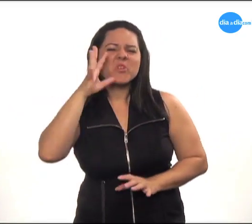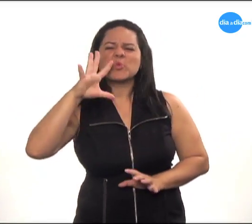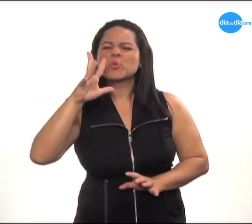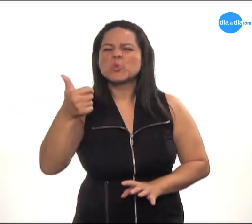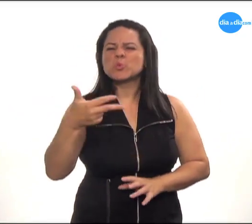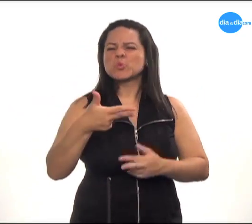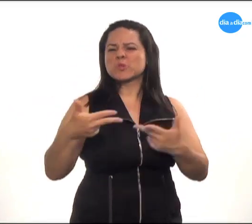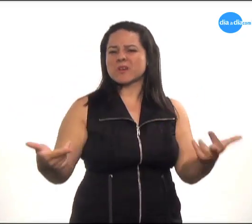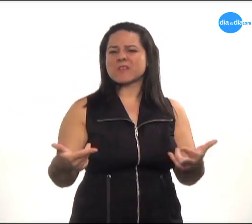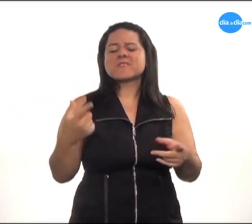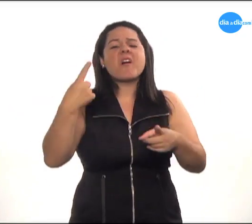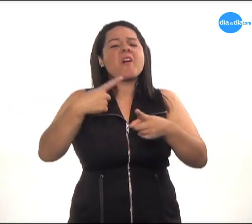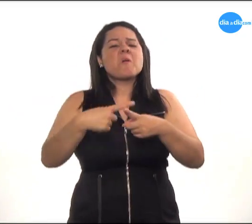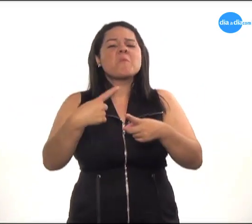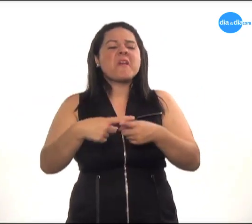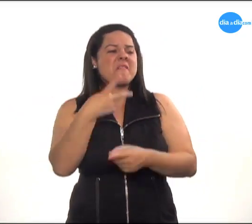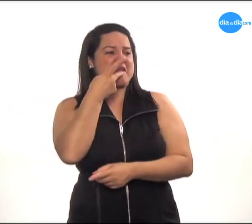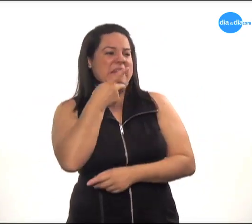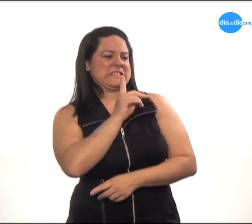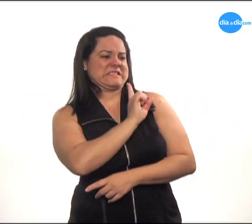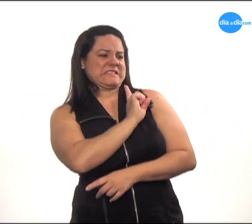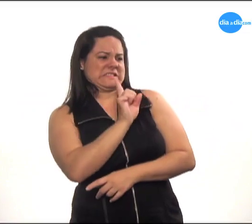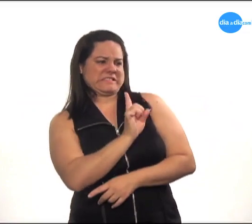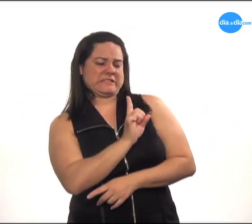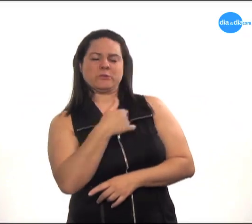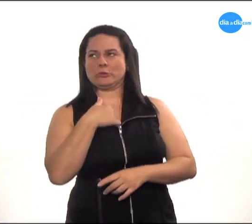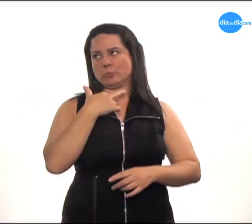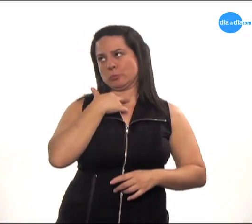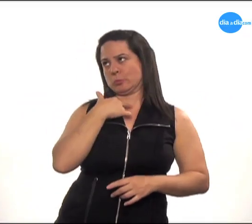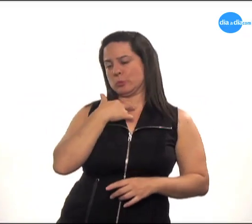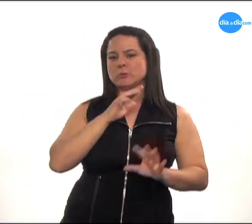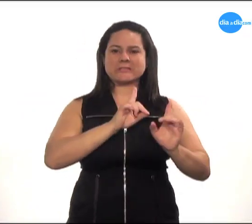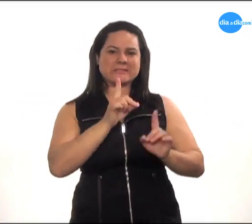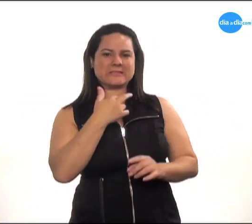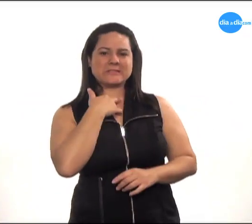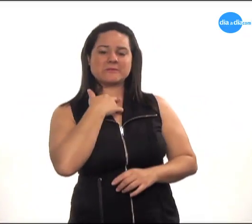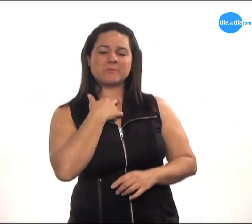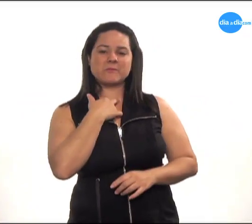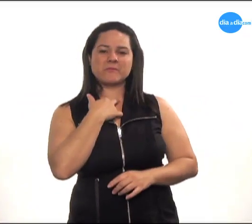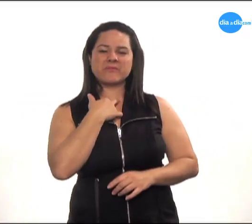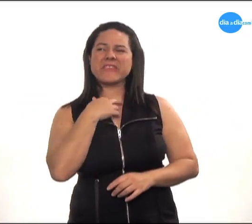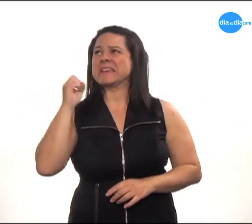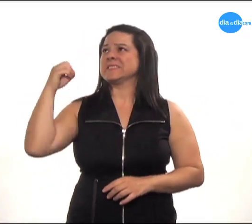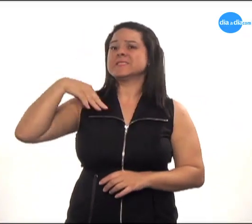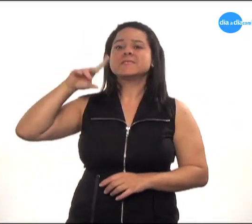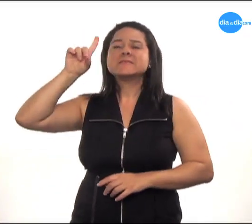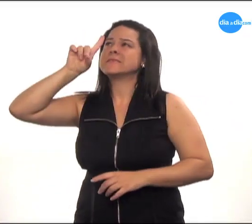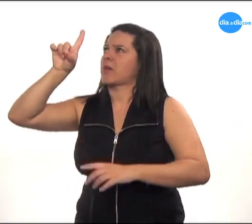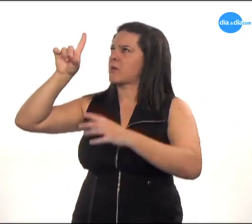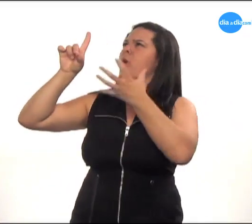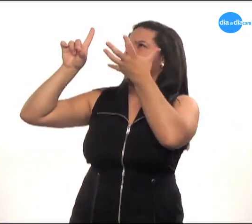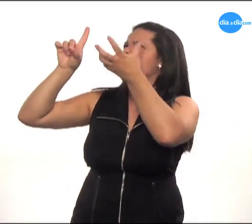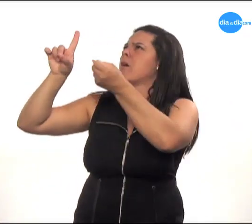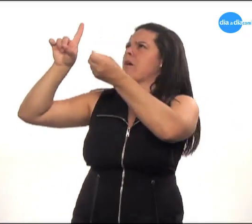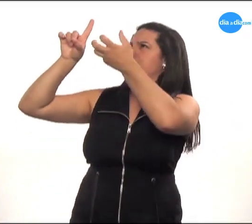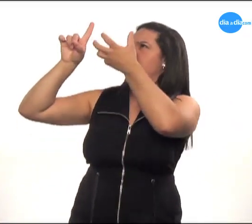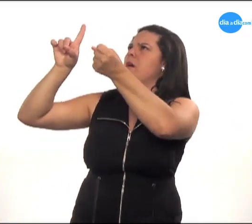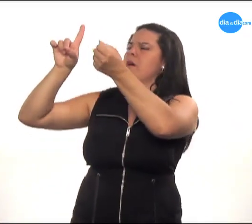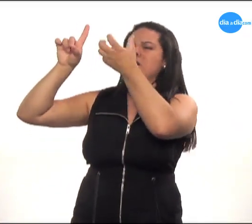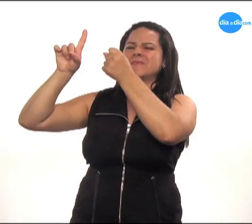Experimenta tudo. Para que você está dizendo não para você mesmo e sim para Deus? Para com